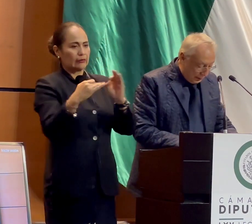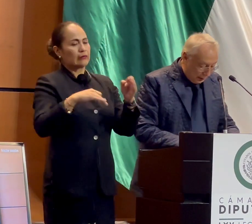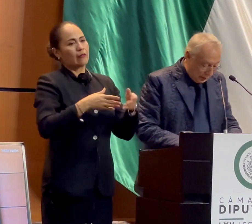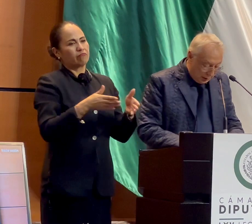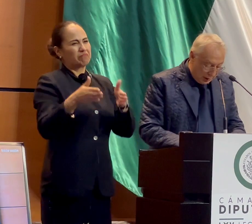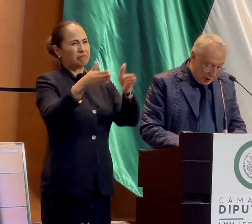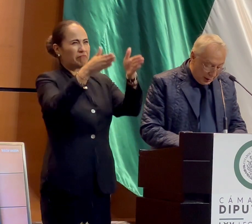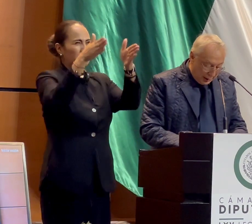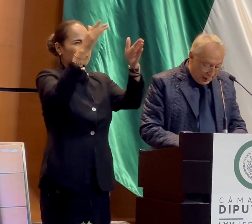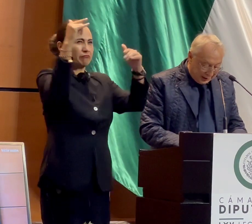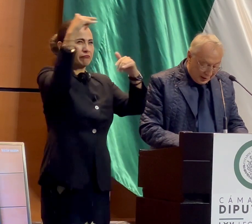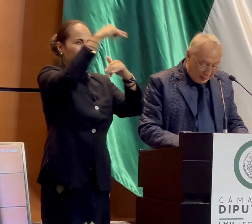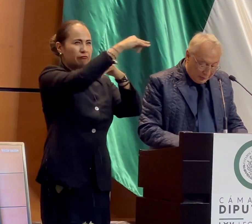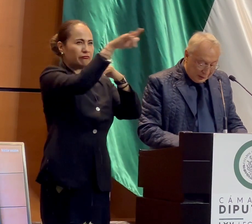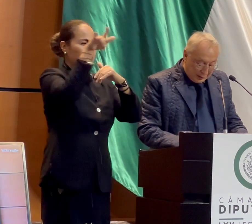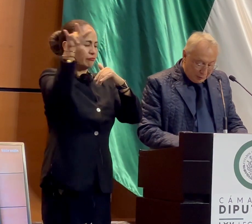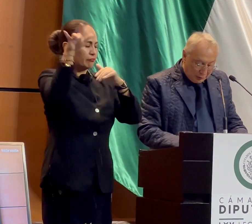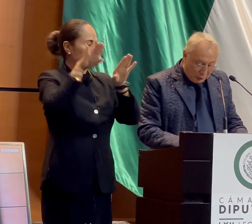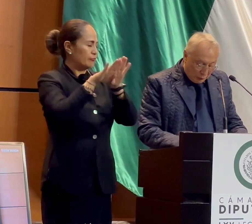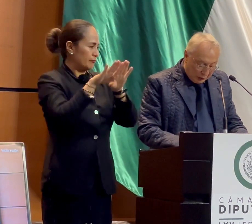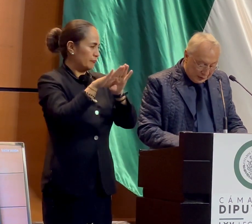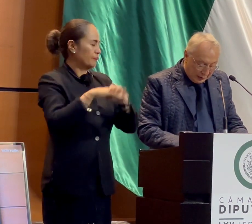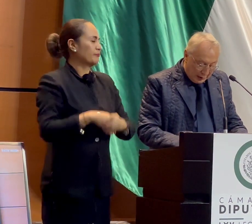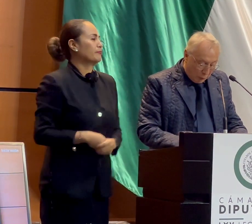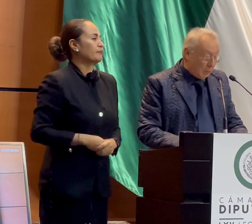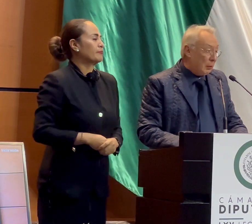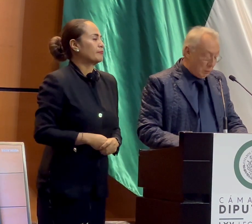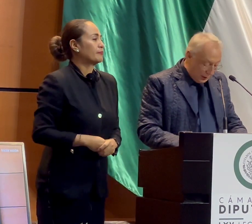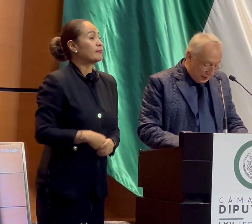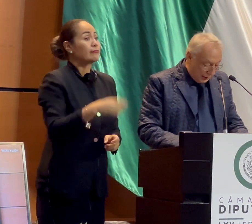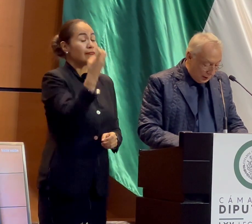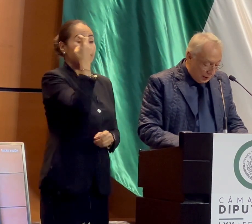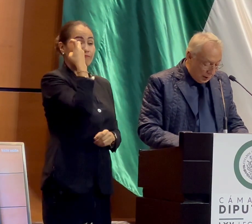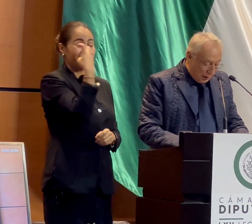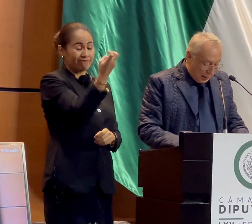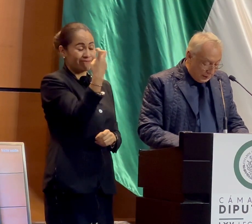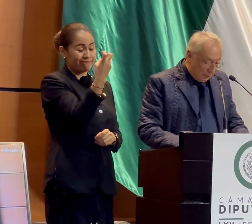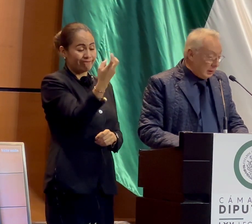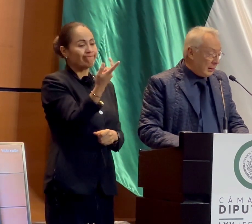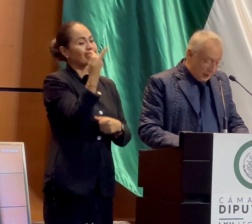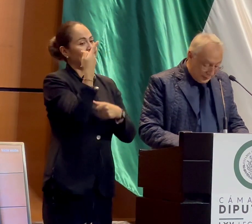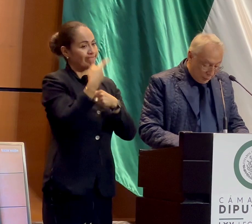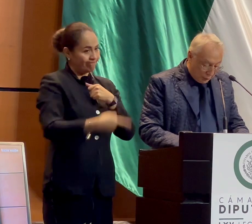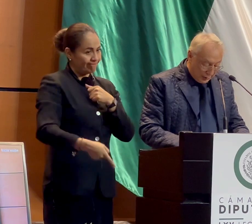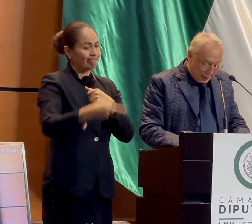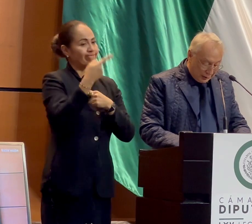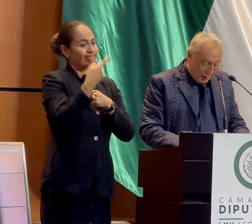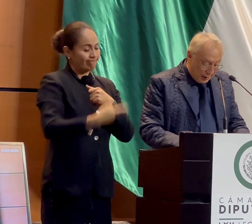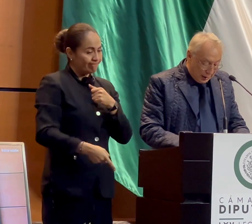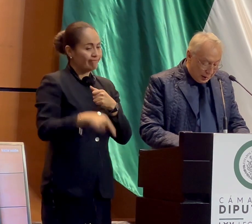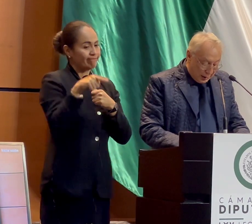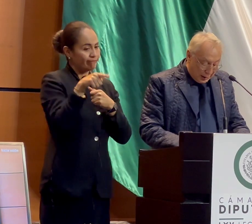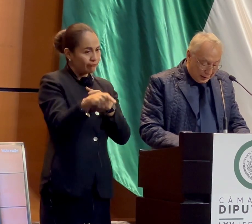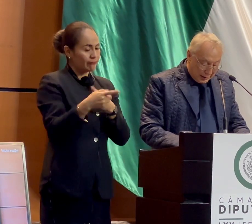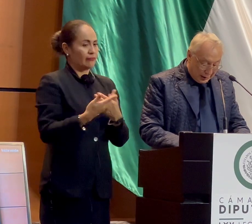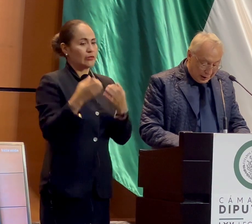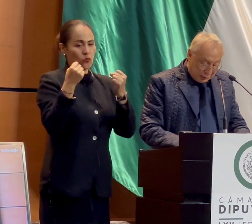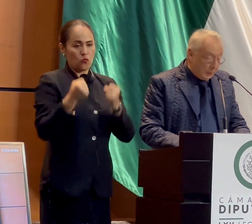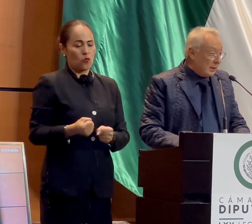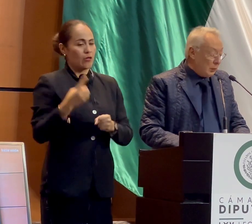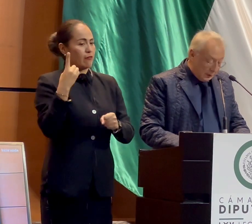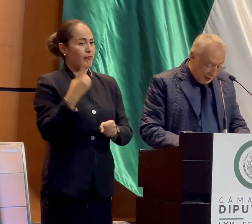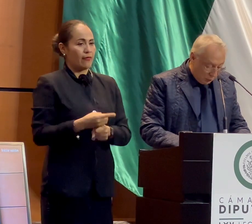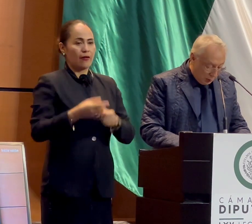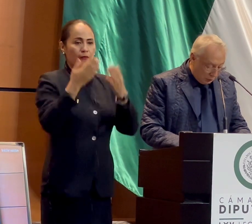país. Es ahí precisamente donde se compromete altamente la seguridad de